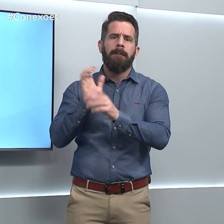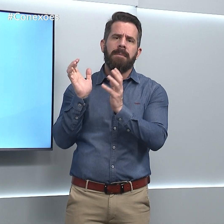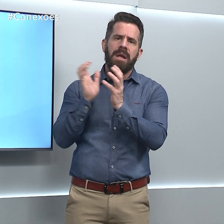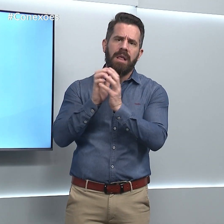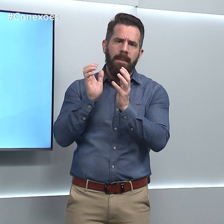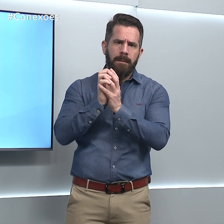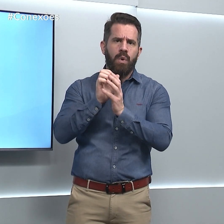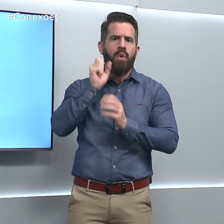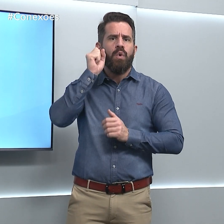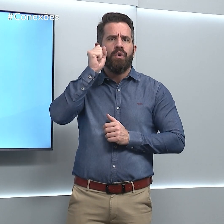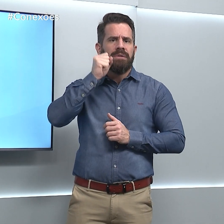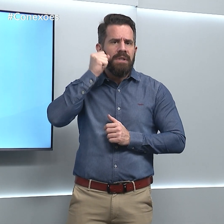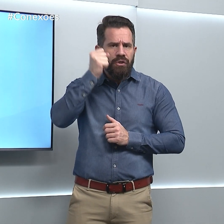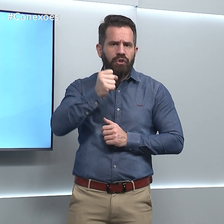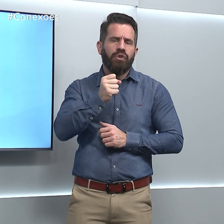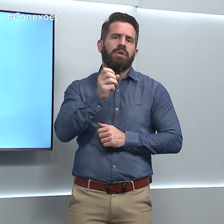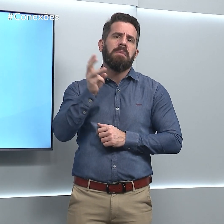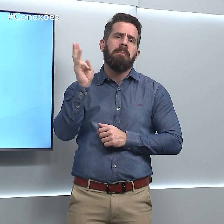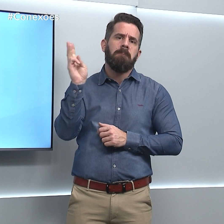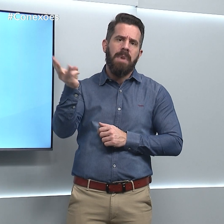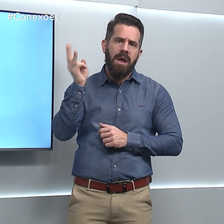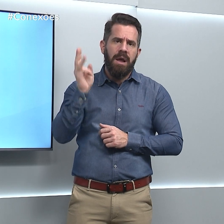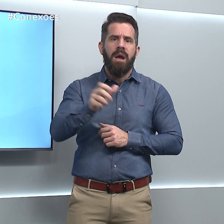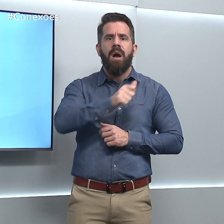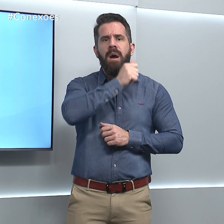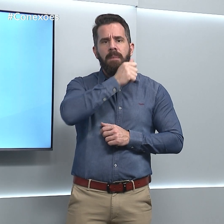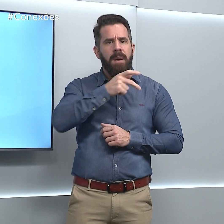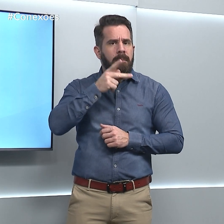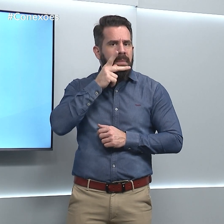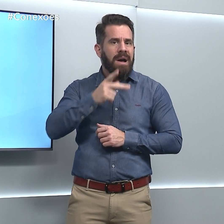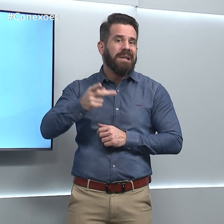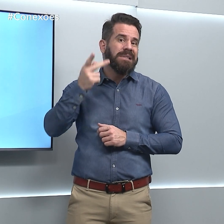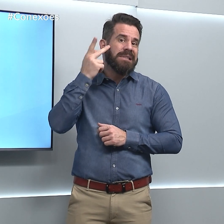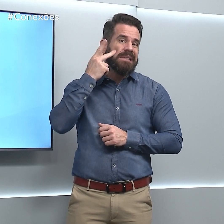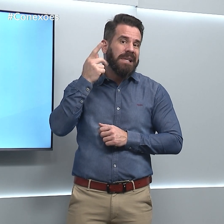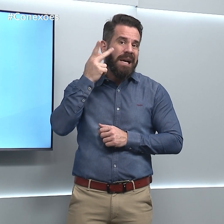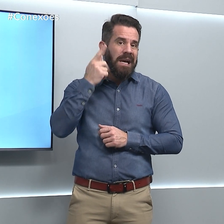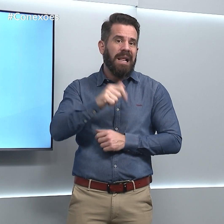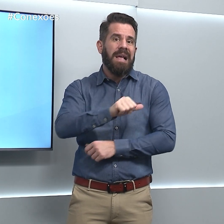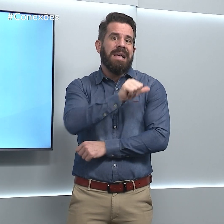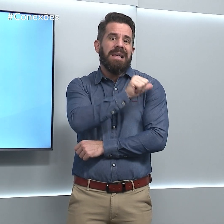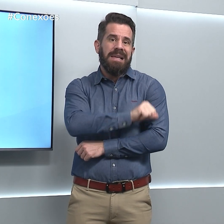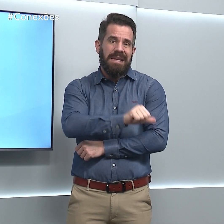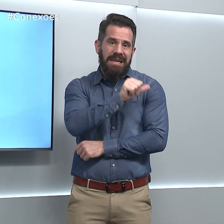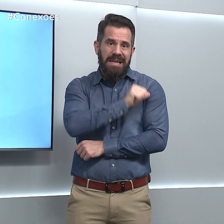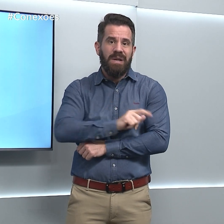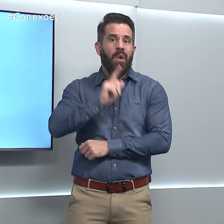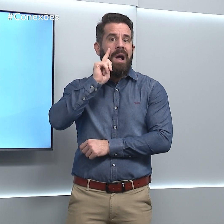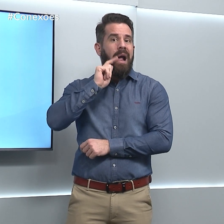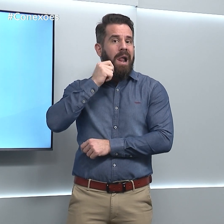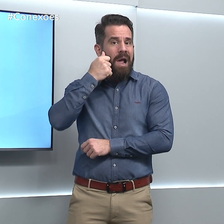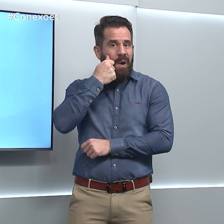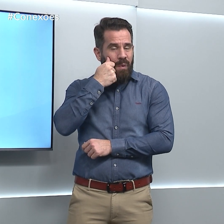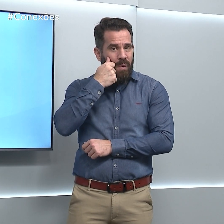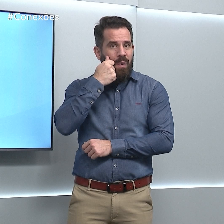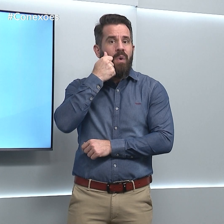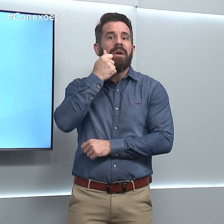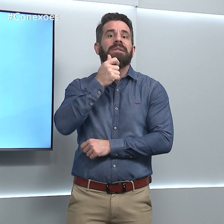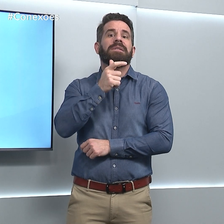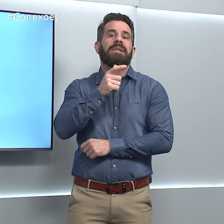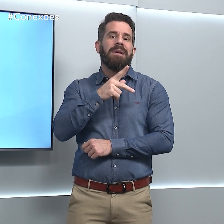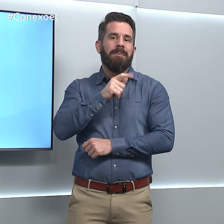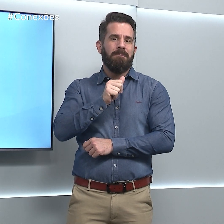Sergipe, Maranhão, Amapá, Ceará, Rio de Janeiro, Alagoas,